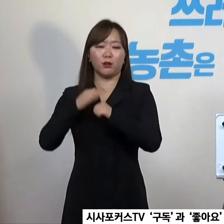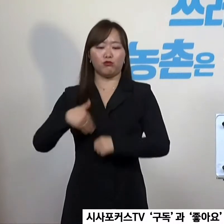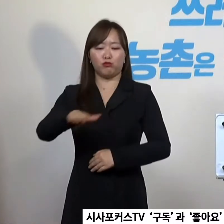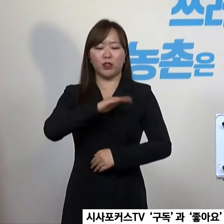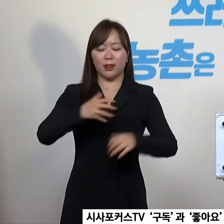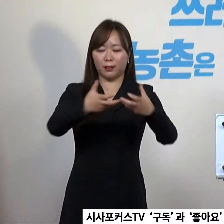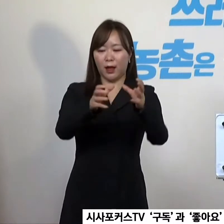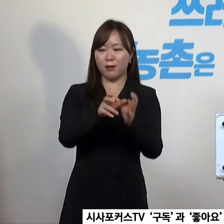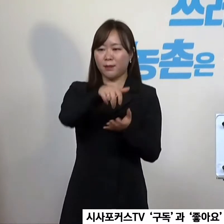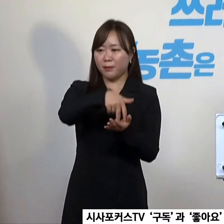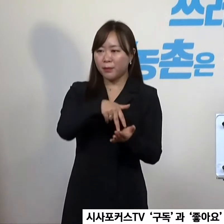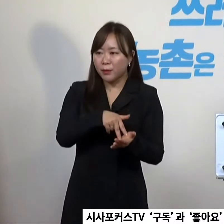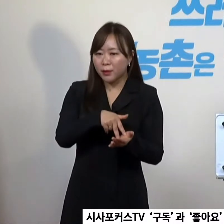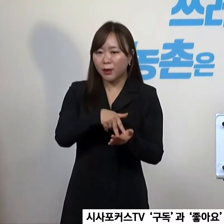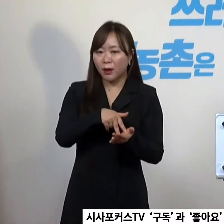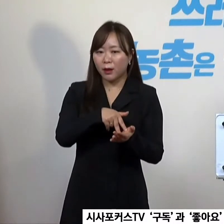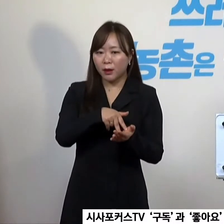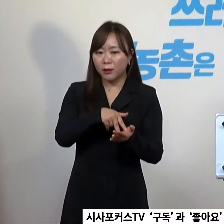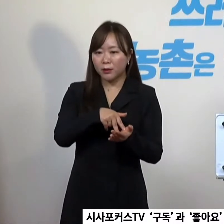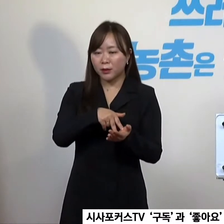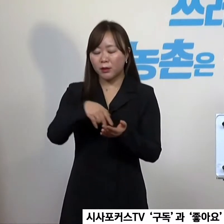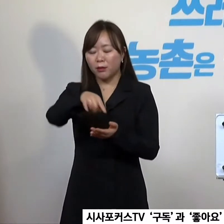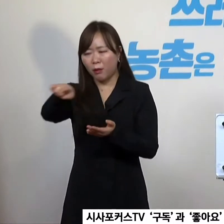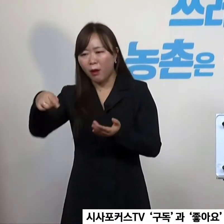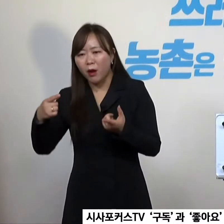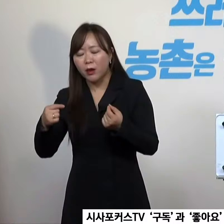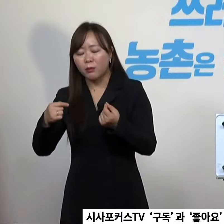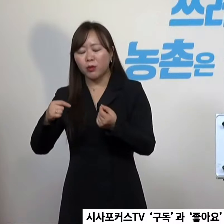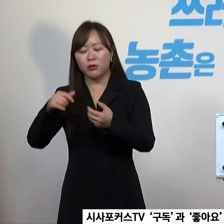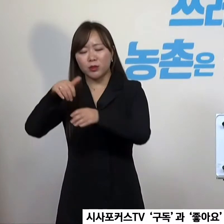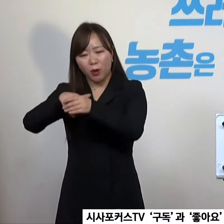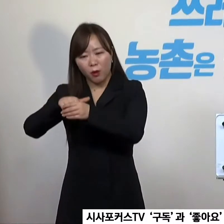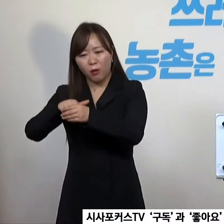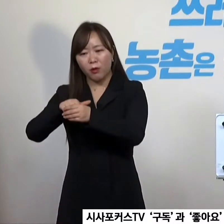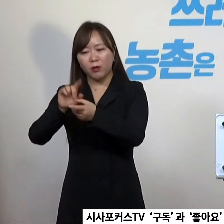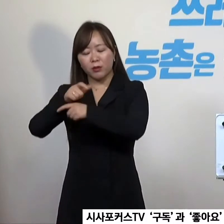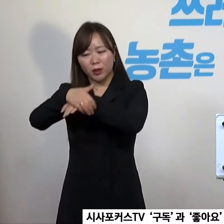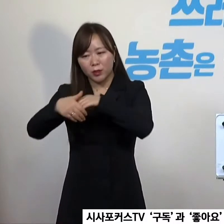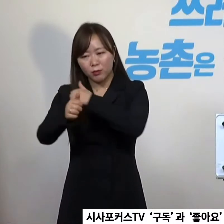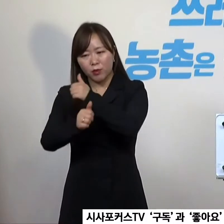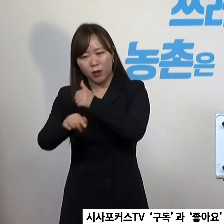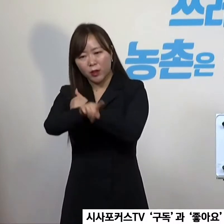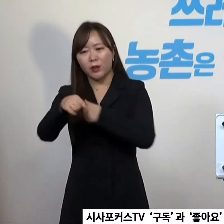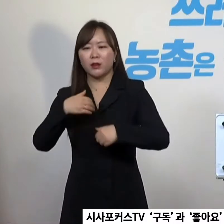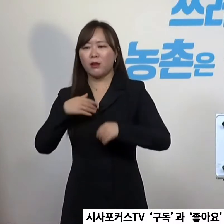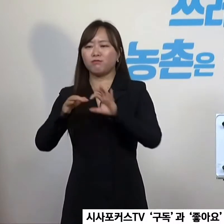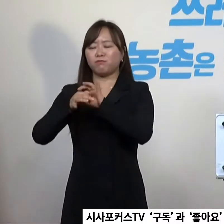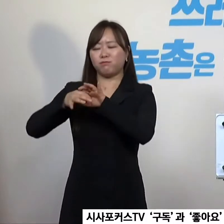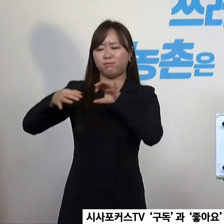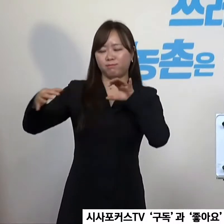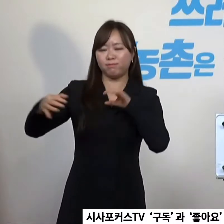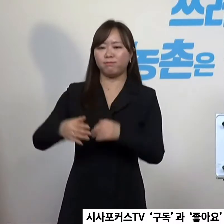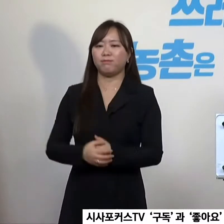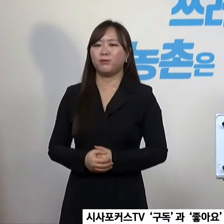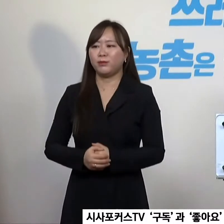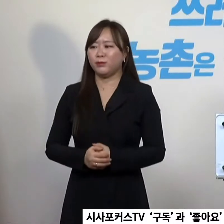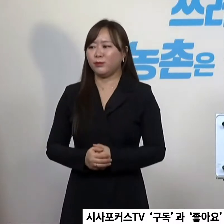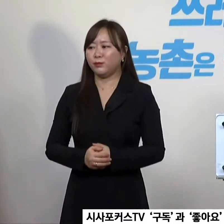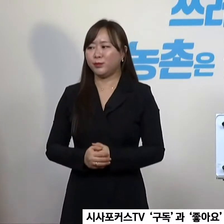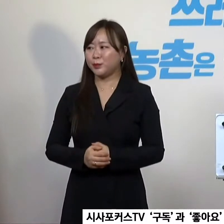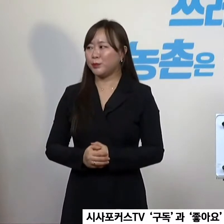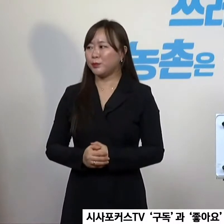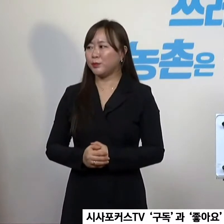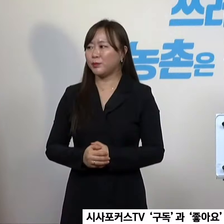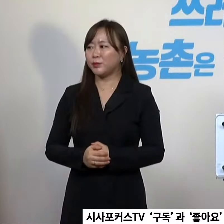당의 입장이나 선대본의 입장이나 저와는 무관하다는 것을 좀 알아주셨으면 좋겠습니다.